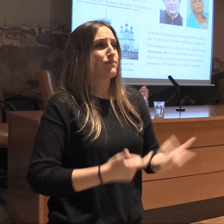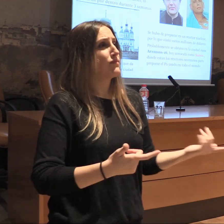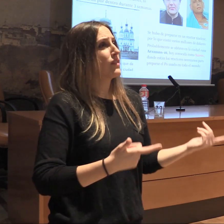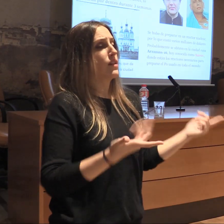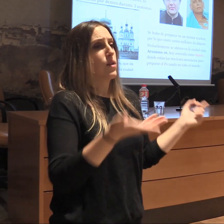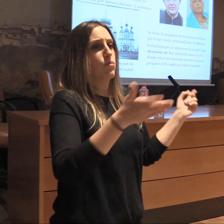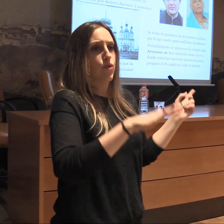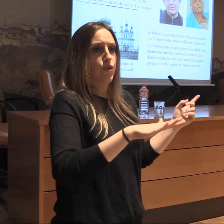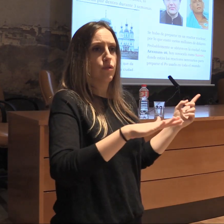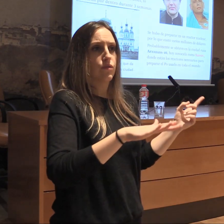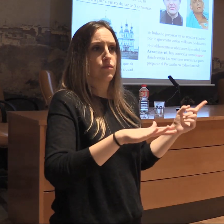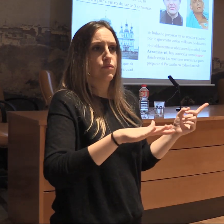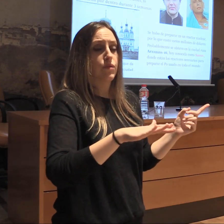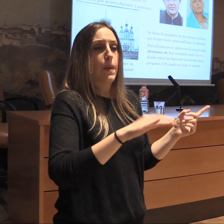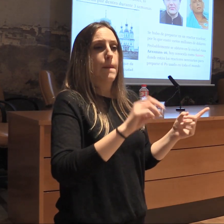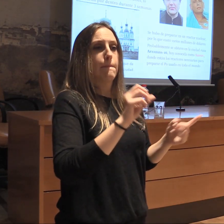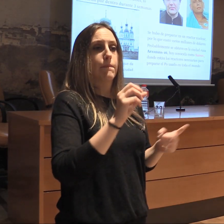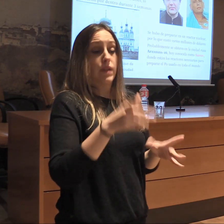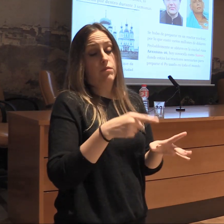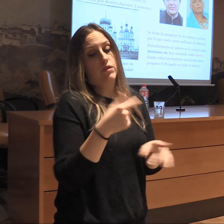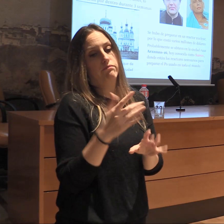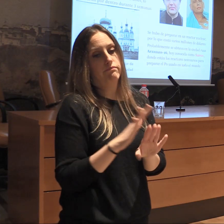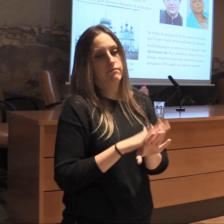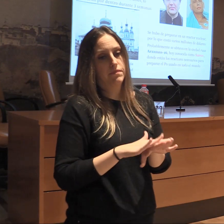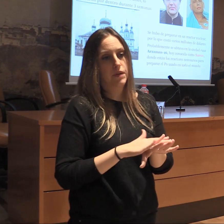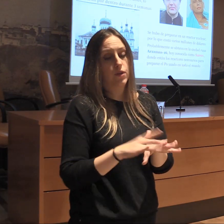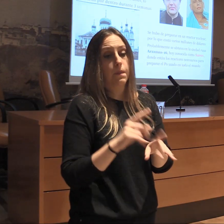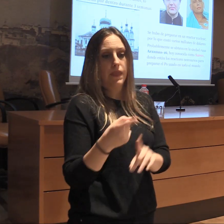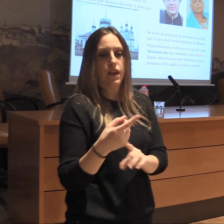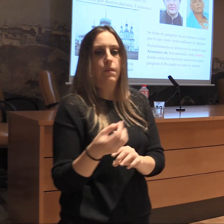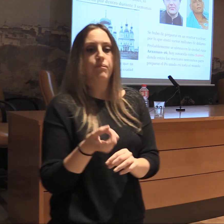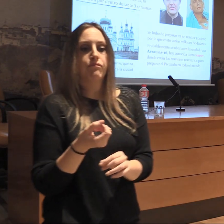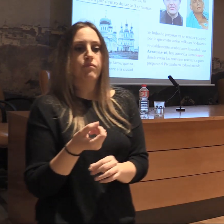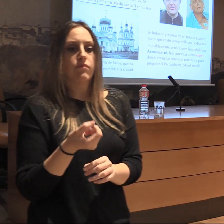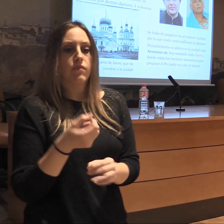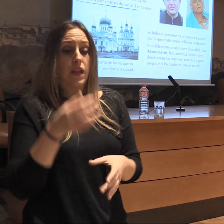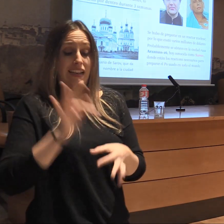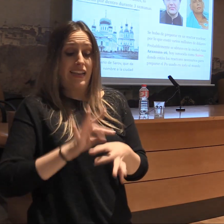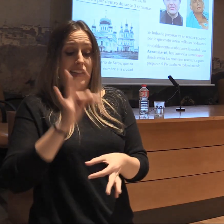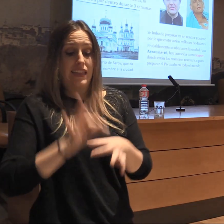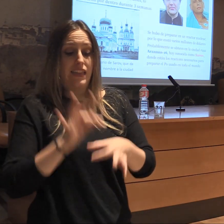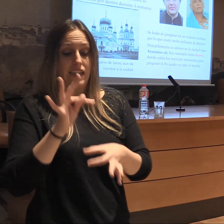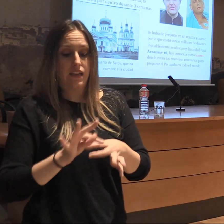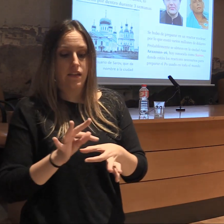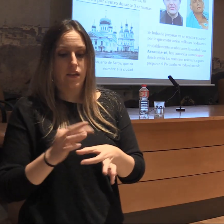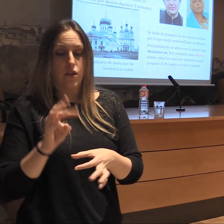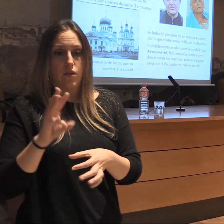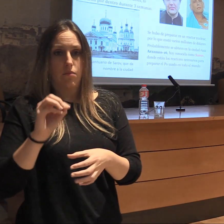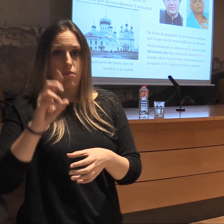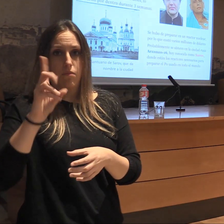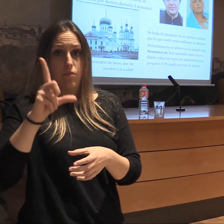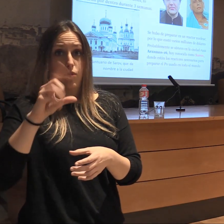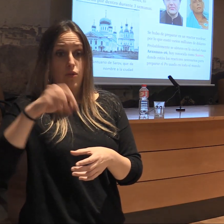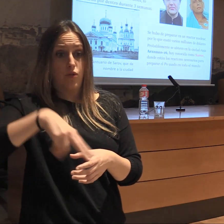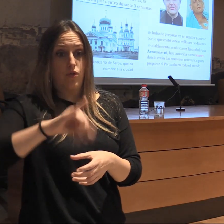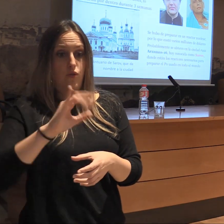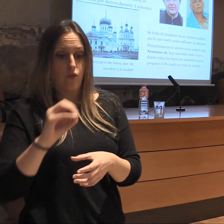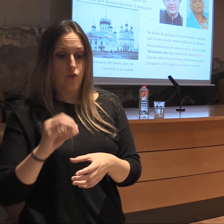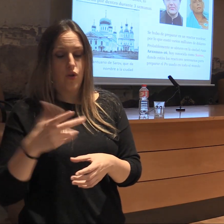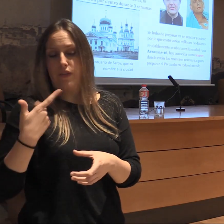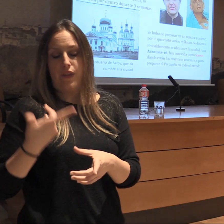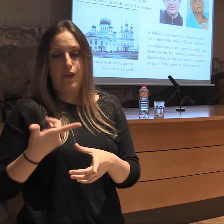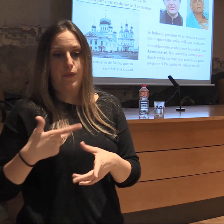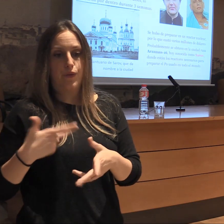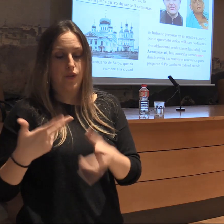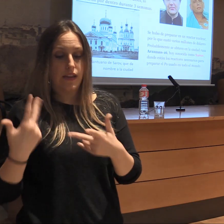Murió 21 días después de que le hubieran echado polonio en el té, en el Bar Pine del Hotel